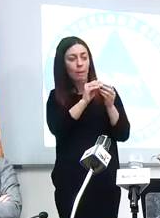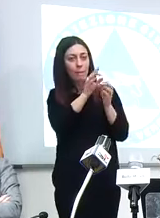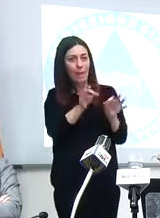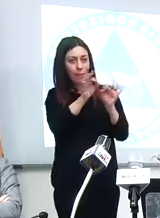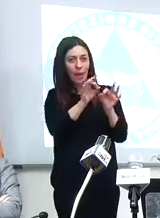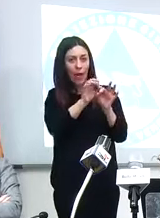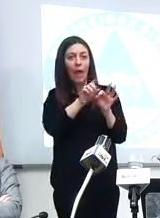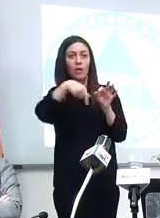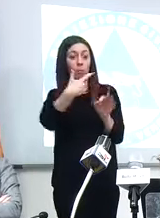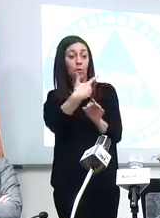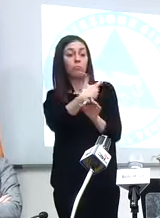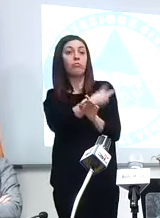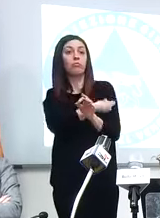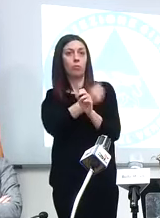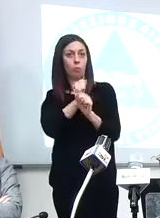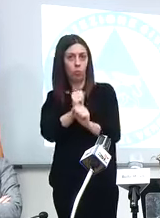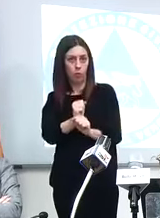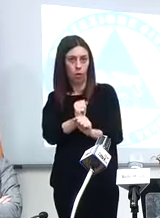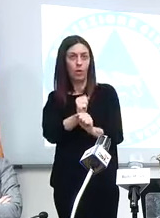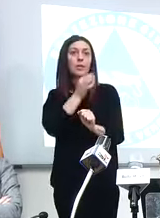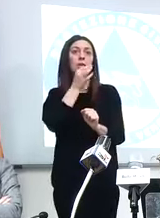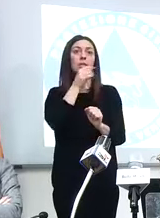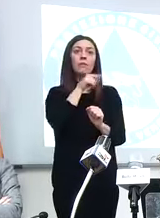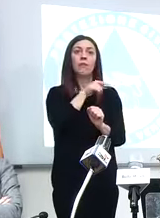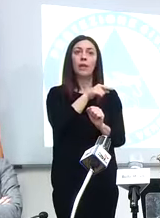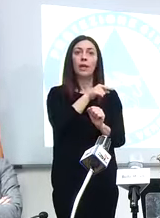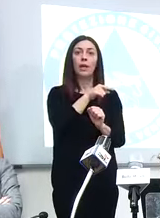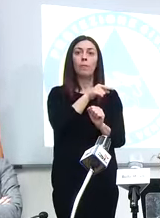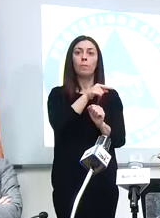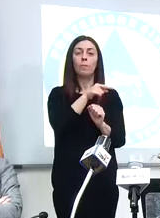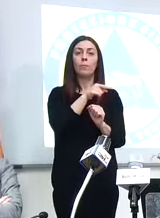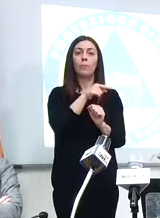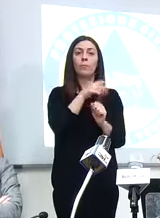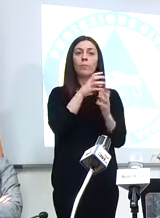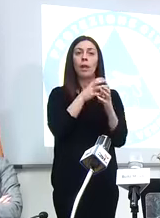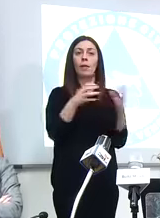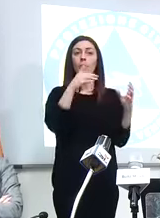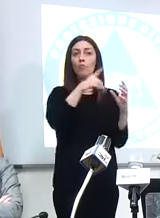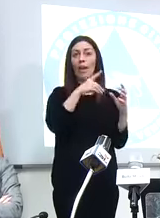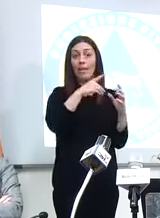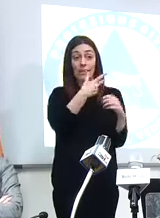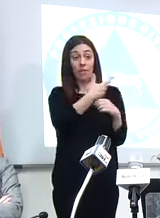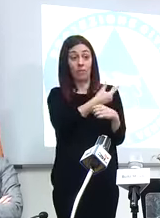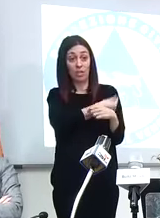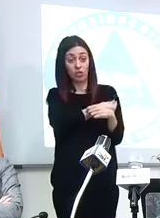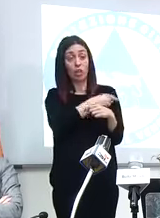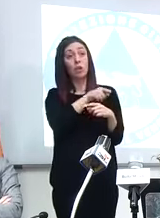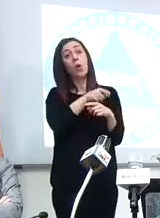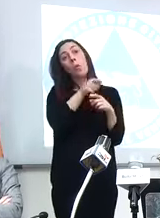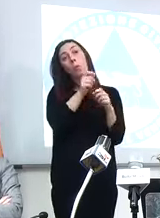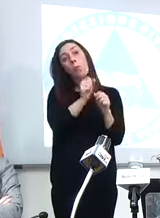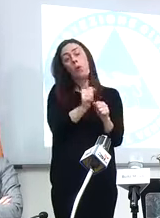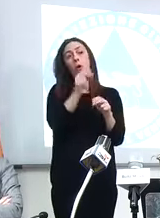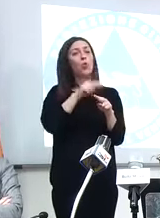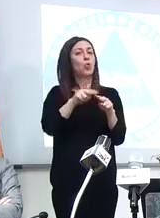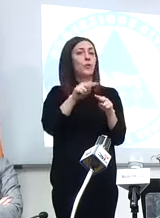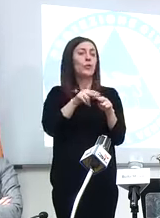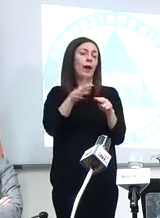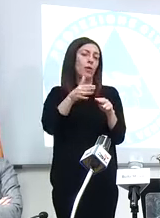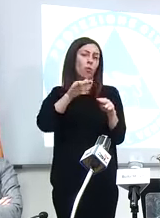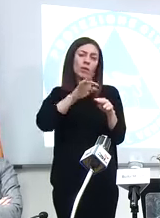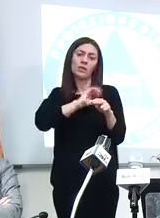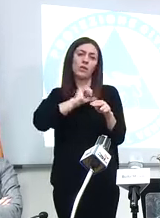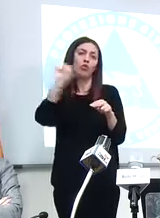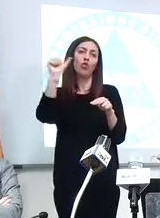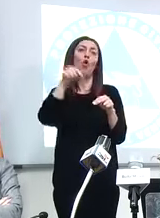della somministrazione. Quindi questo implica che può essere utilizzato prevalentemente nelle strutture e negli